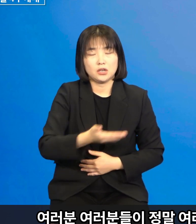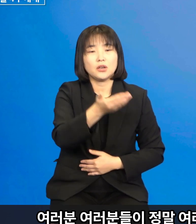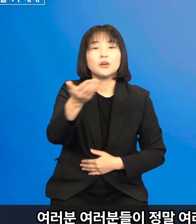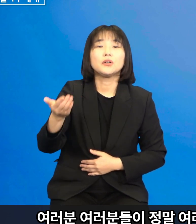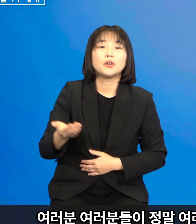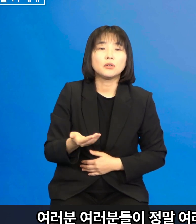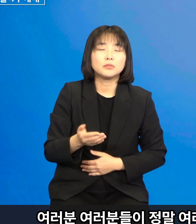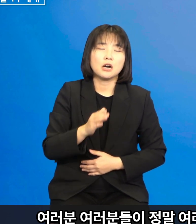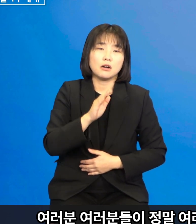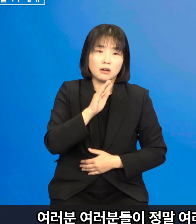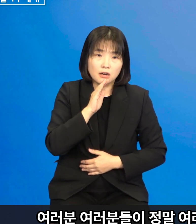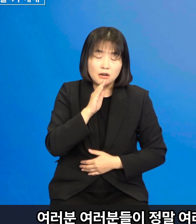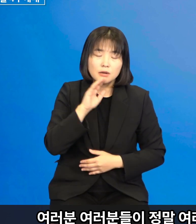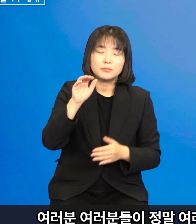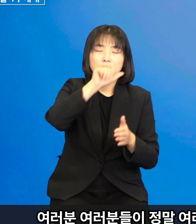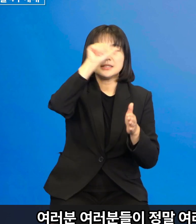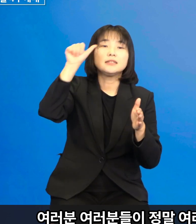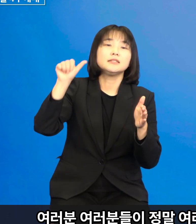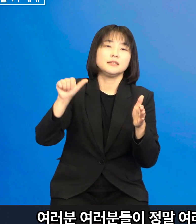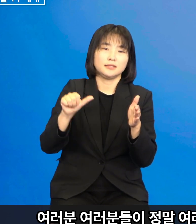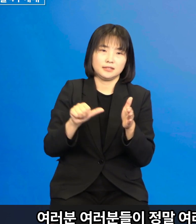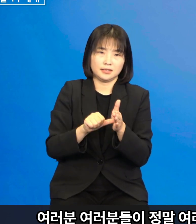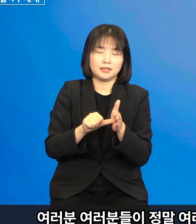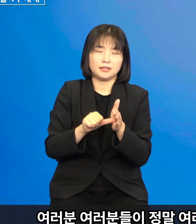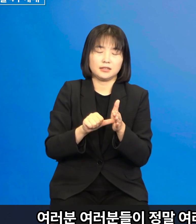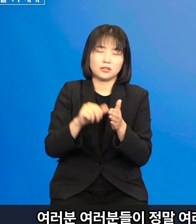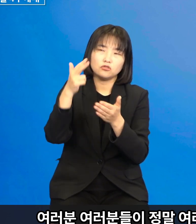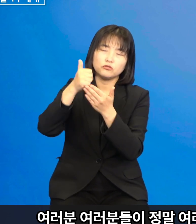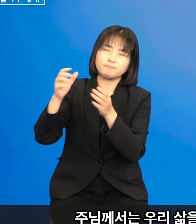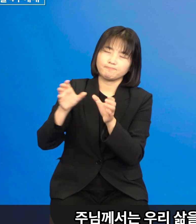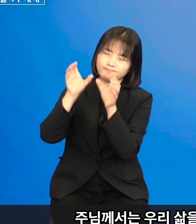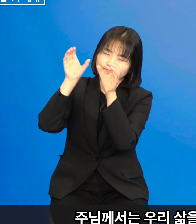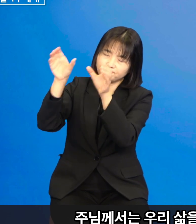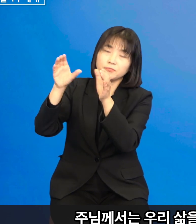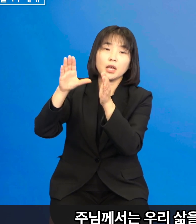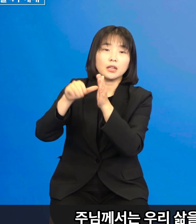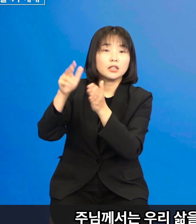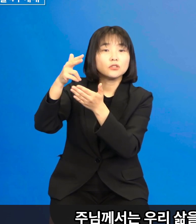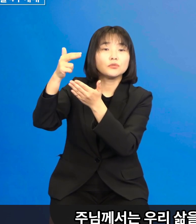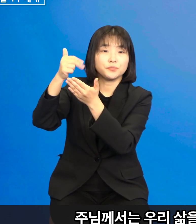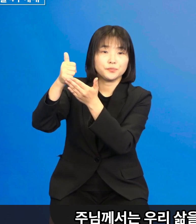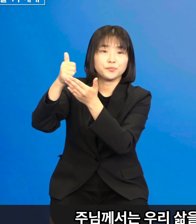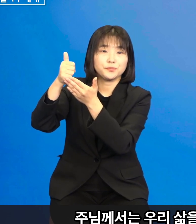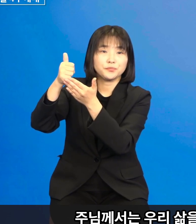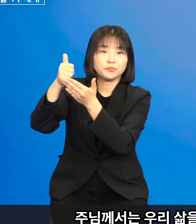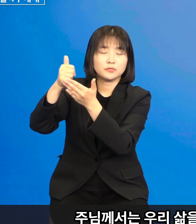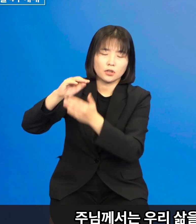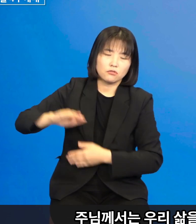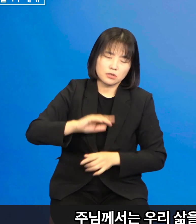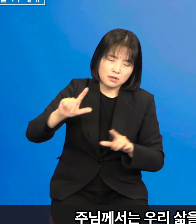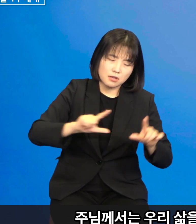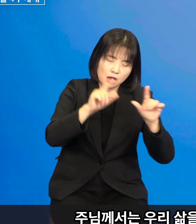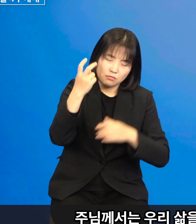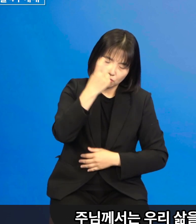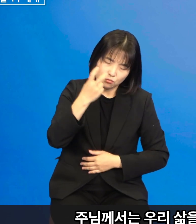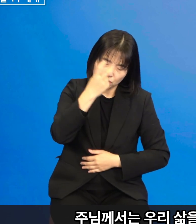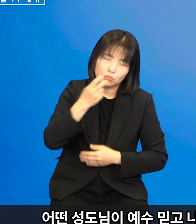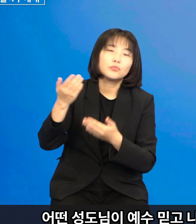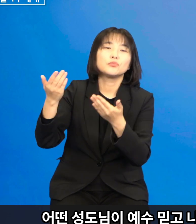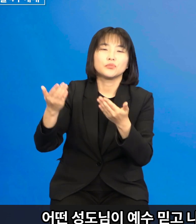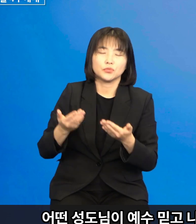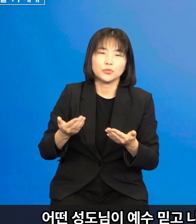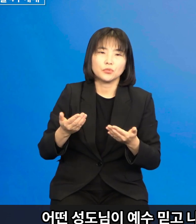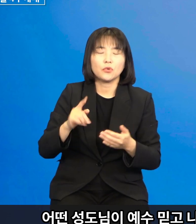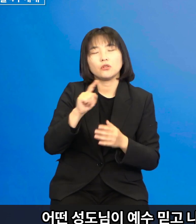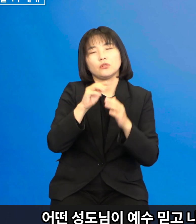여러분들이 정말 여러분의 인생을 주님께 내어 맡길 때 주님께서는 우리 삶을 보호해 주신다는 것입니다.